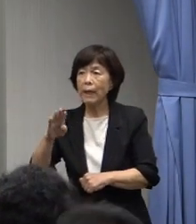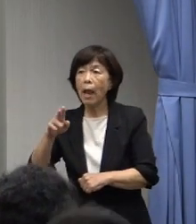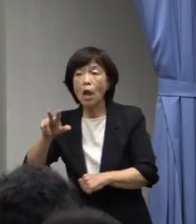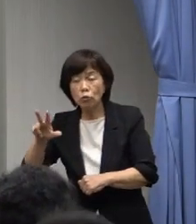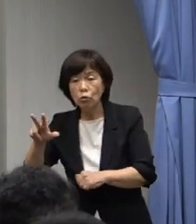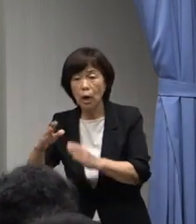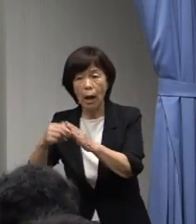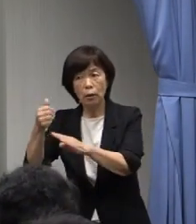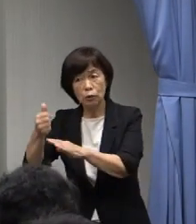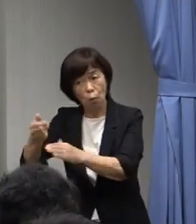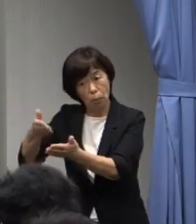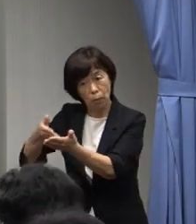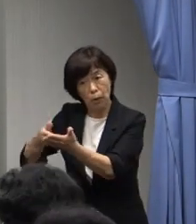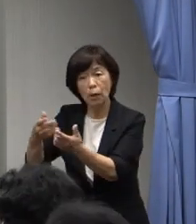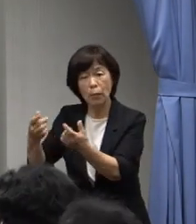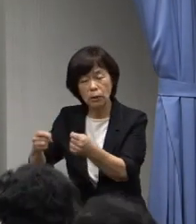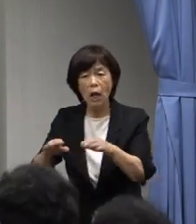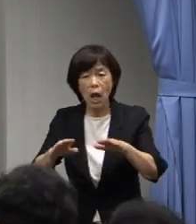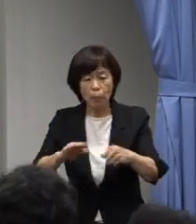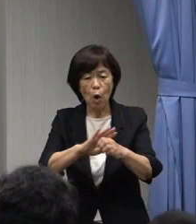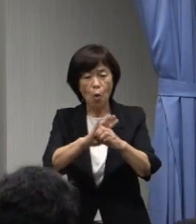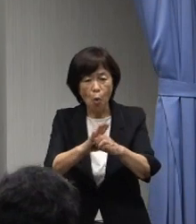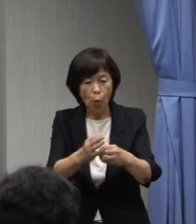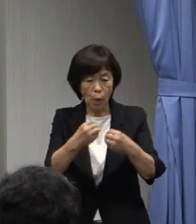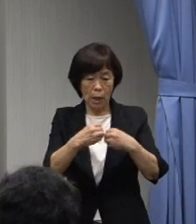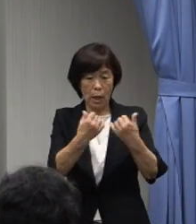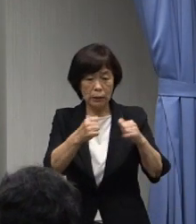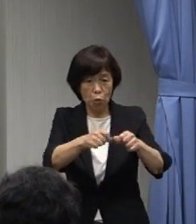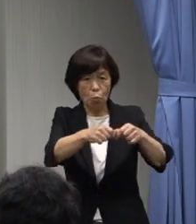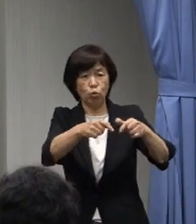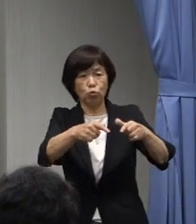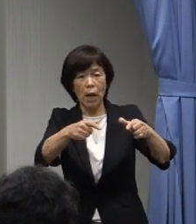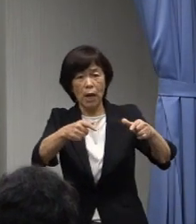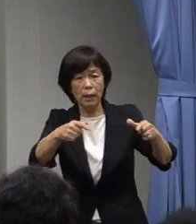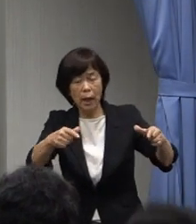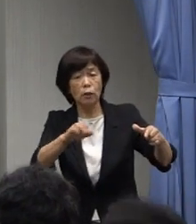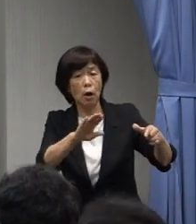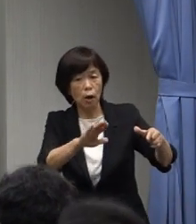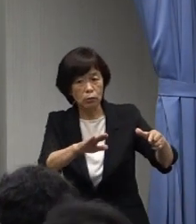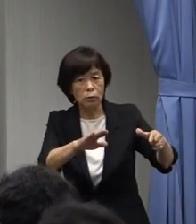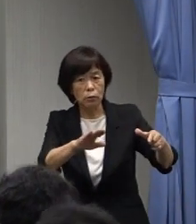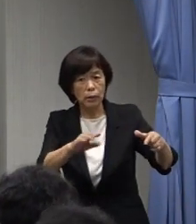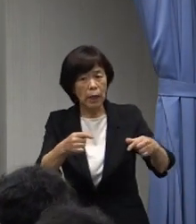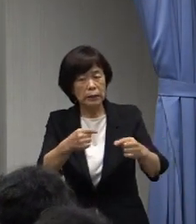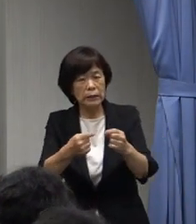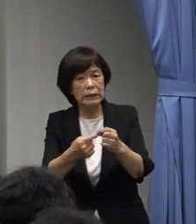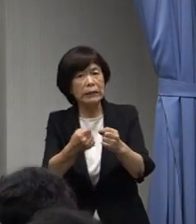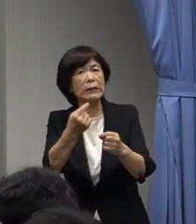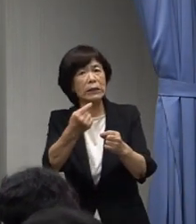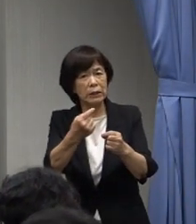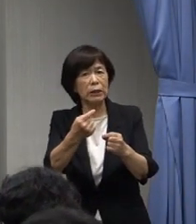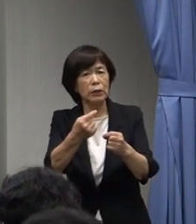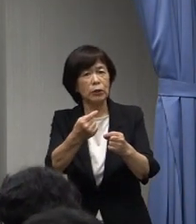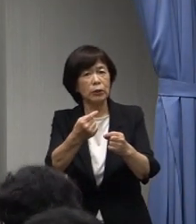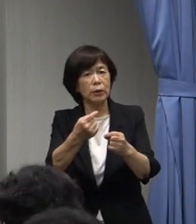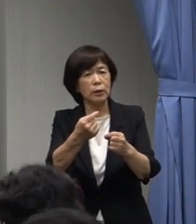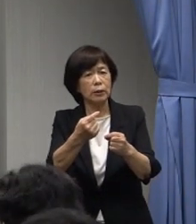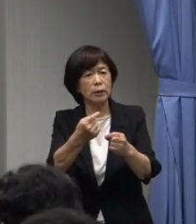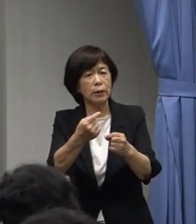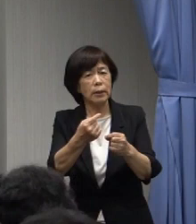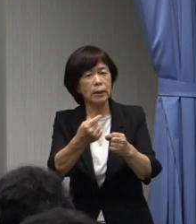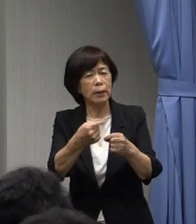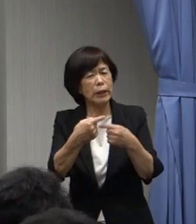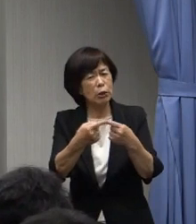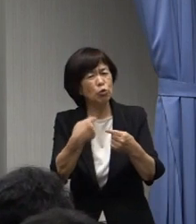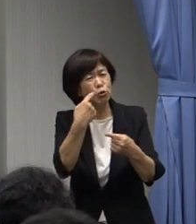身茂会長とか尾身さんとかも、ちょっと増えてきて、第9波の 入り口になってきてるんじゃないかみたいな、そういった話もあります